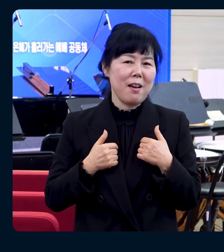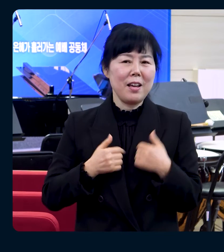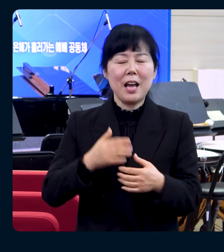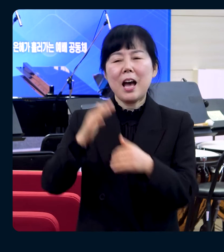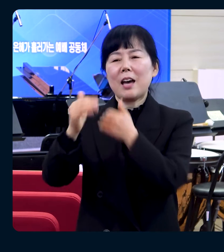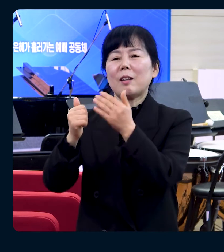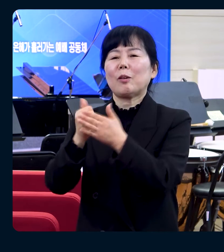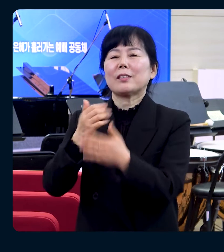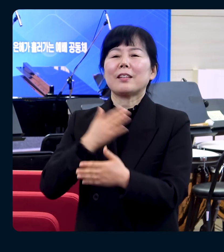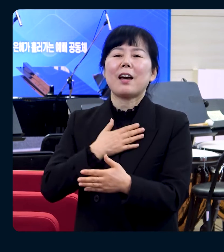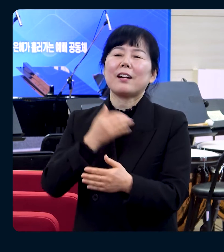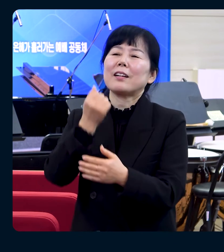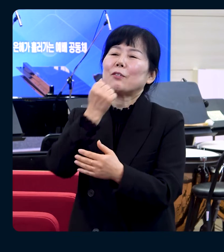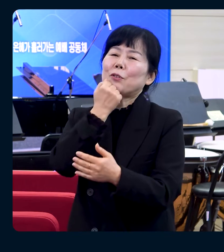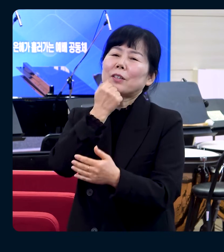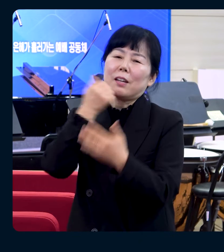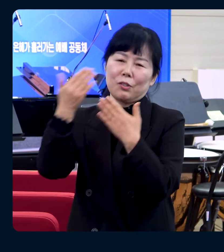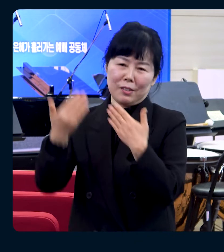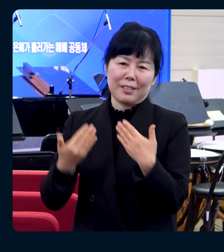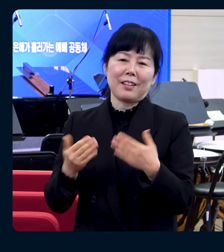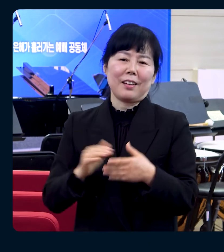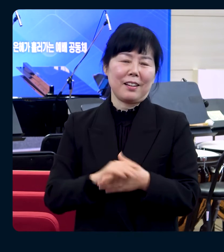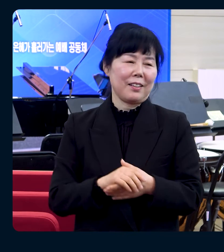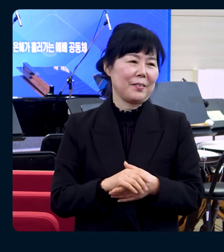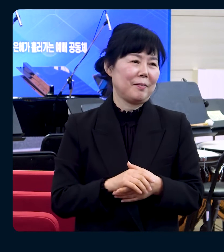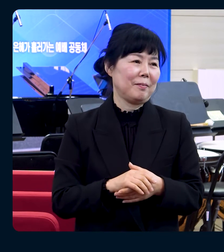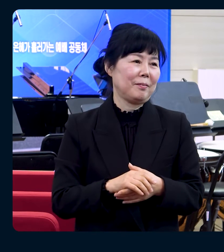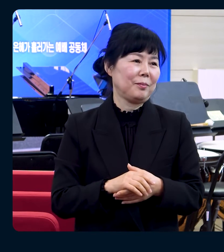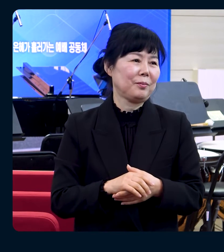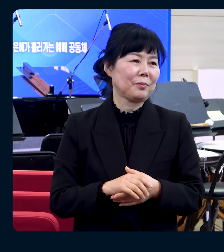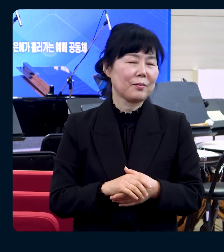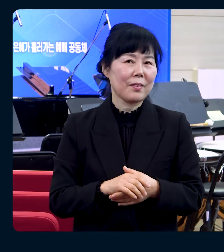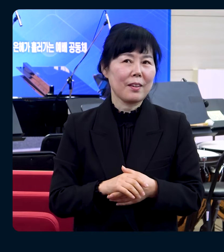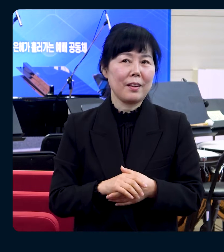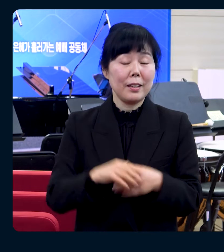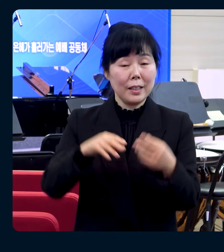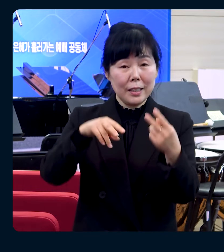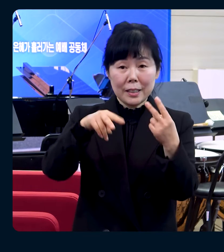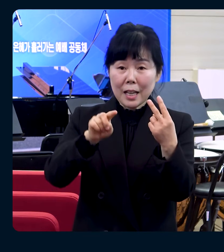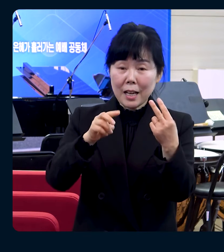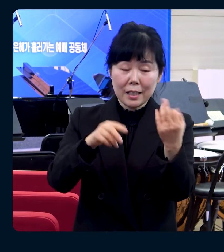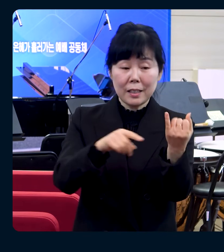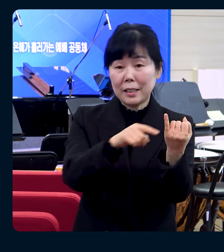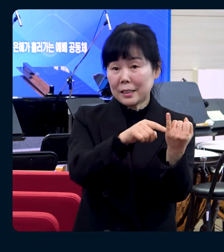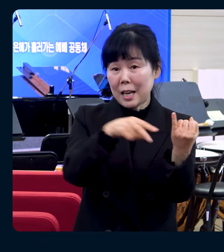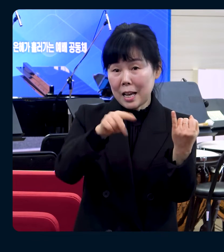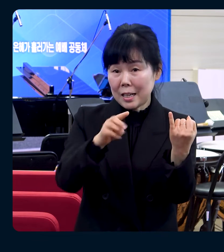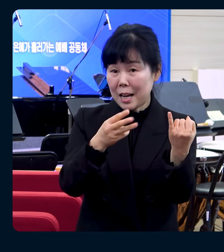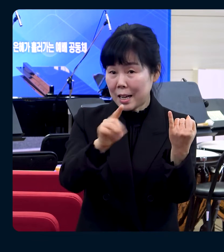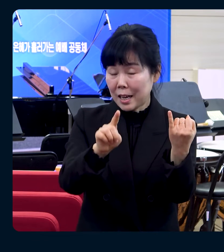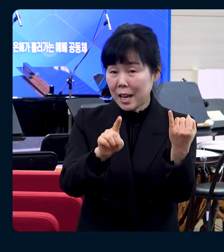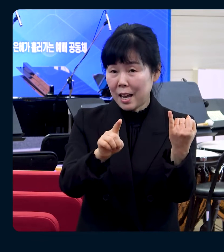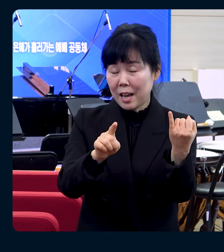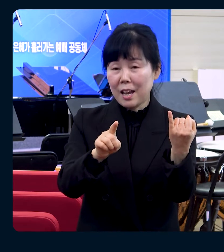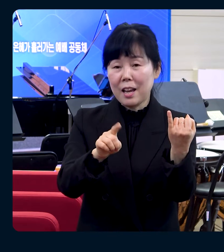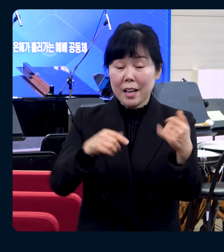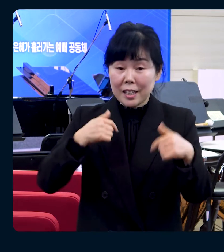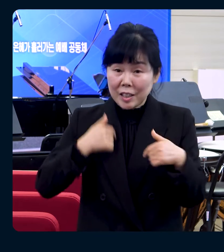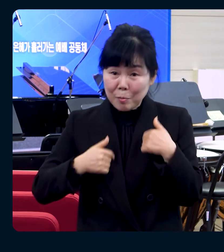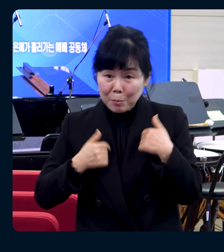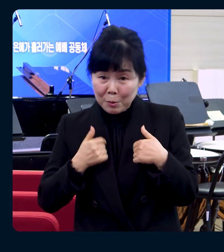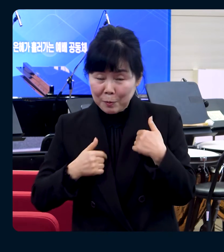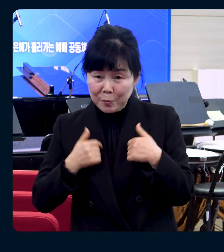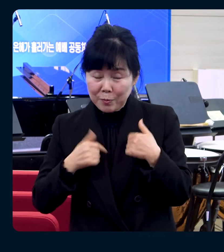그게 바로 이 표현 속에 들어가 있어요. 자, 그런데 여러분, 여기 이 사라의 고백과 선포 속에 들어있는 진짜